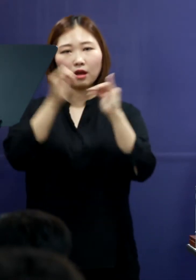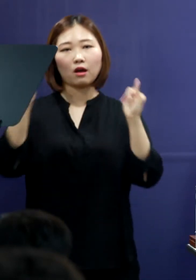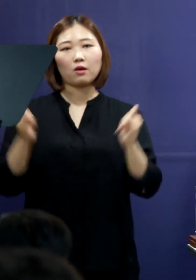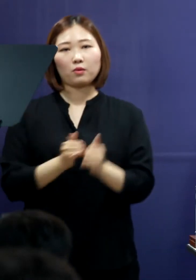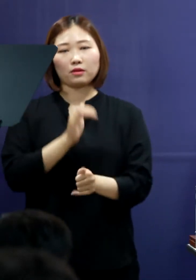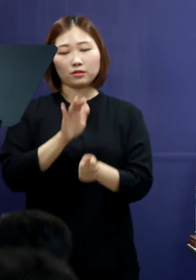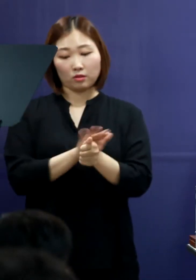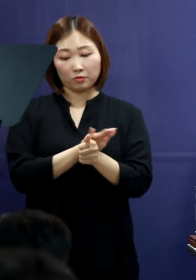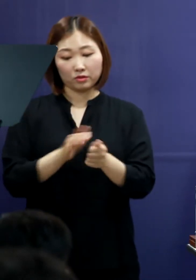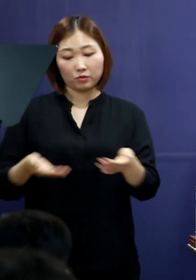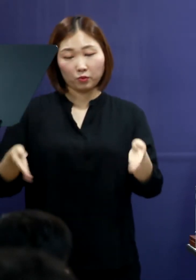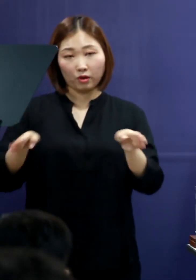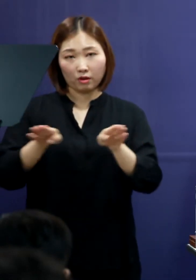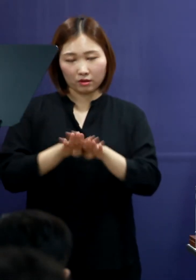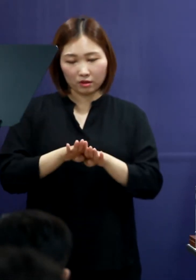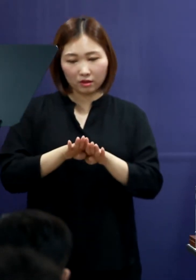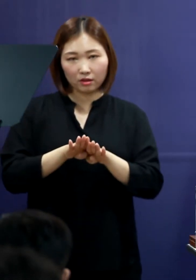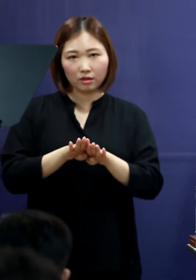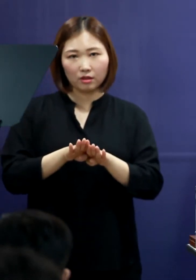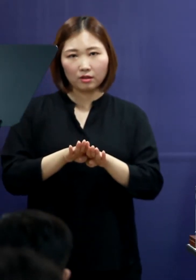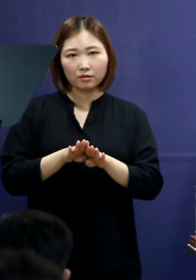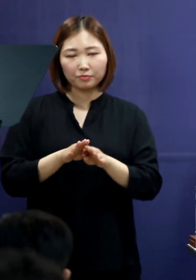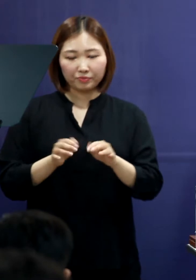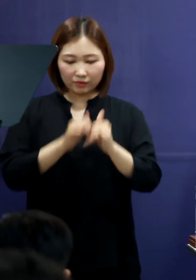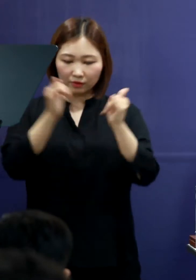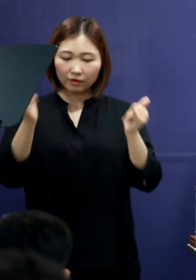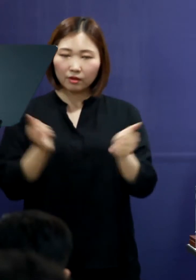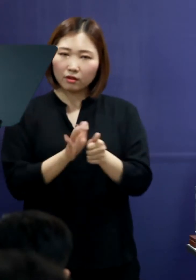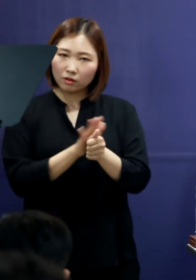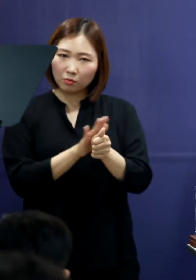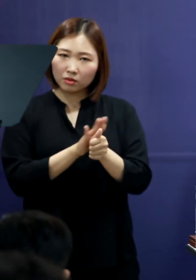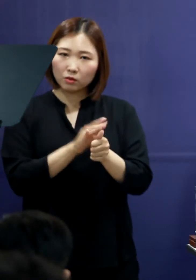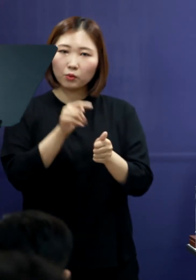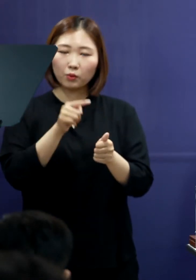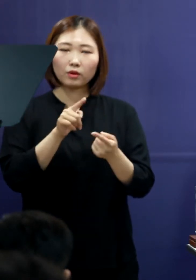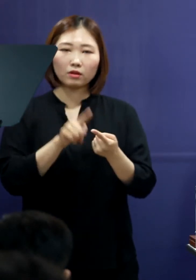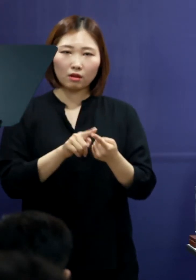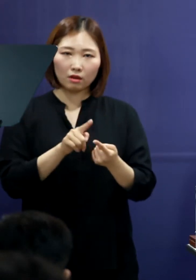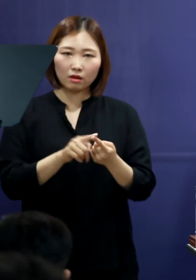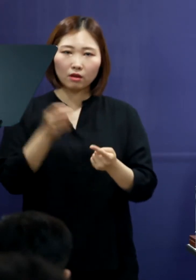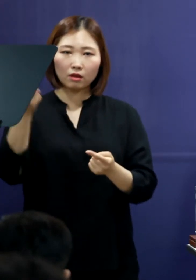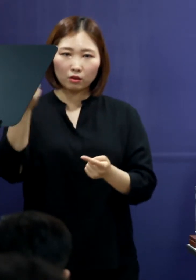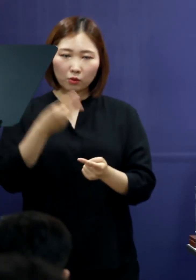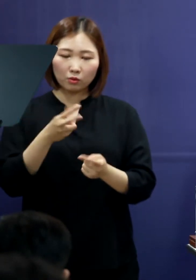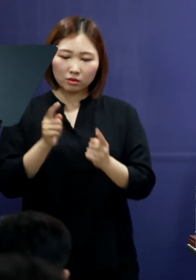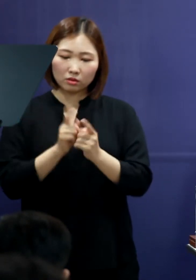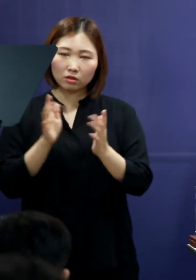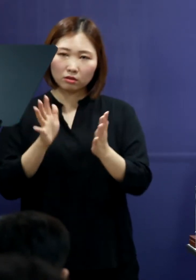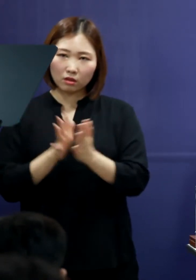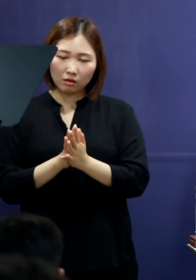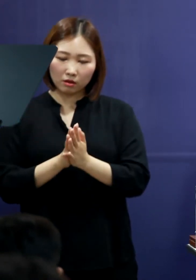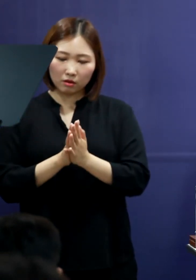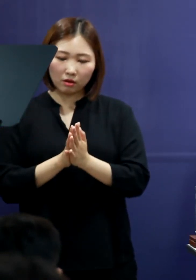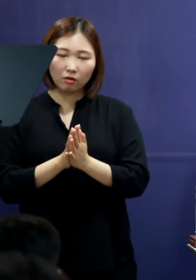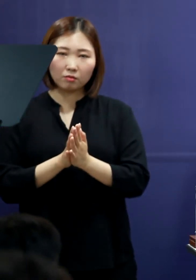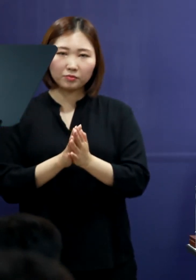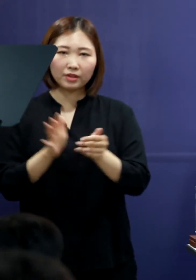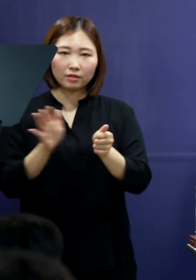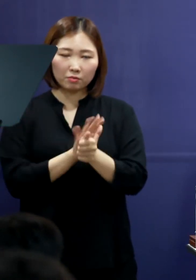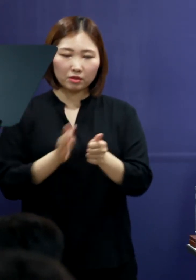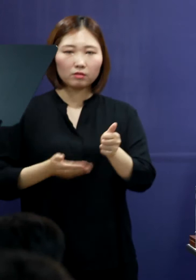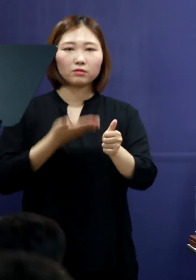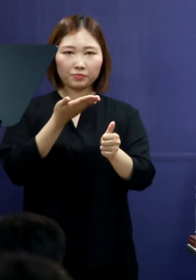사회서비스 품질을 관리하고 정책 연구를 수행하는 것은 물론이고 직접적으로 사회서비스를 제공하게 될